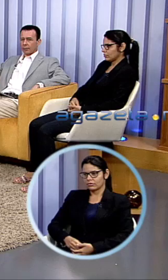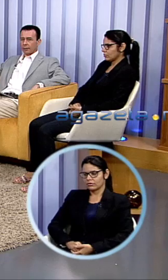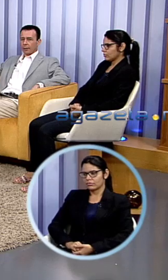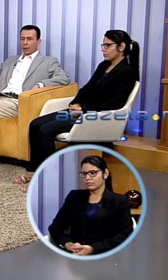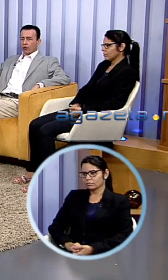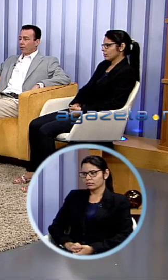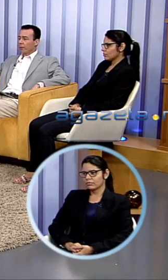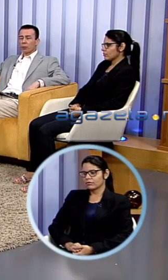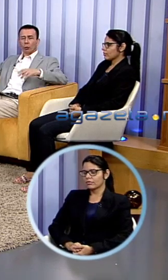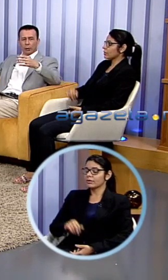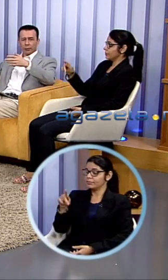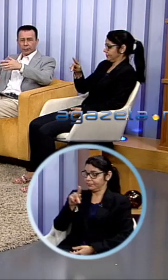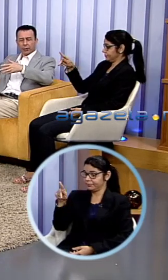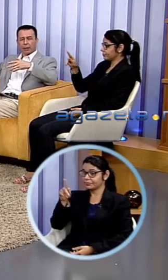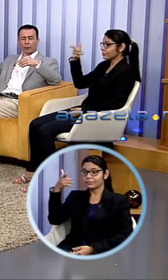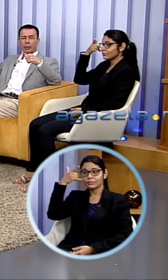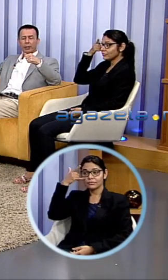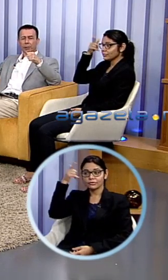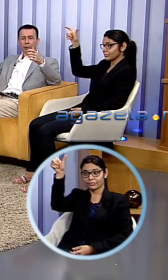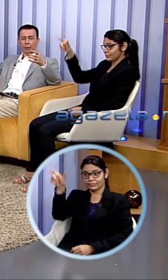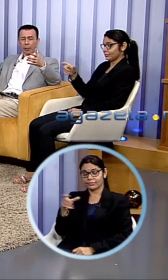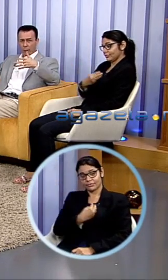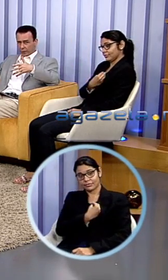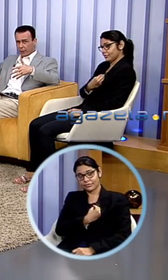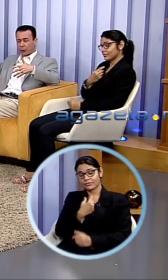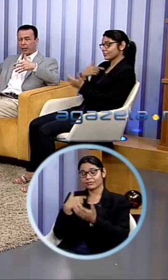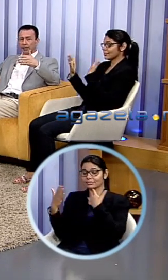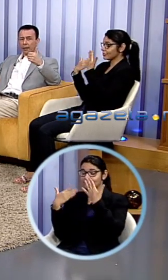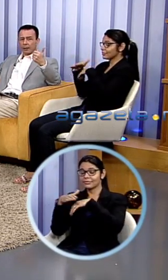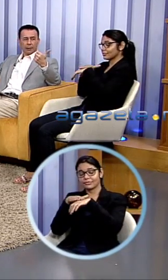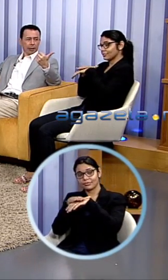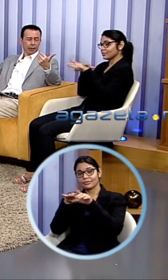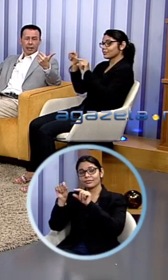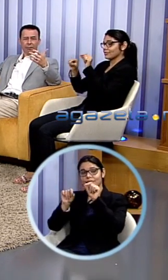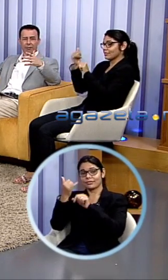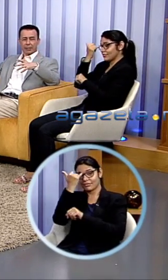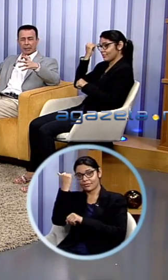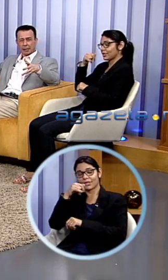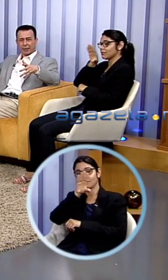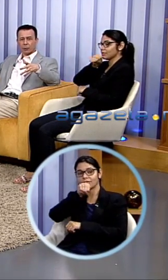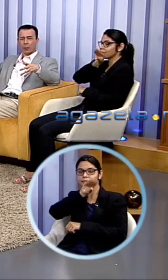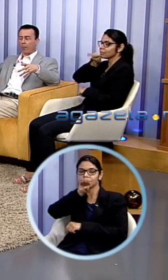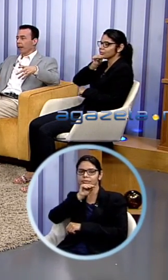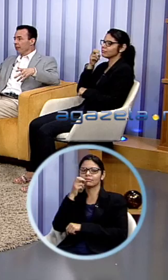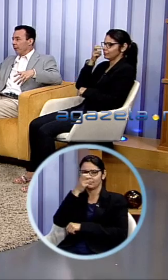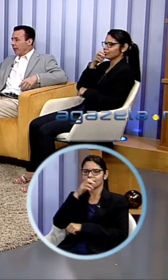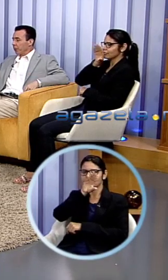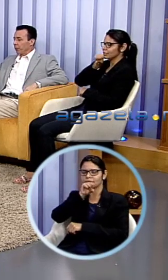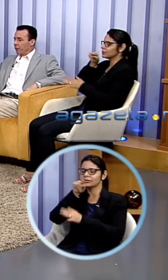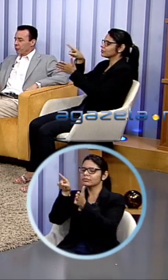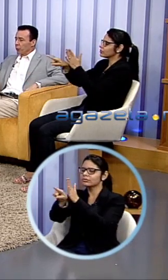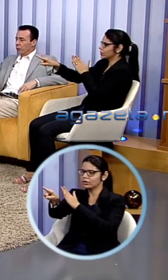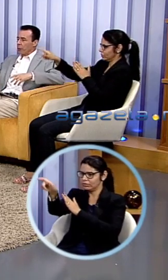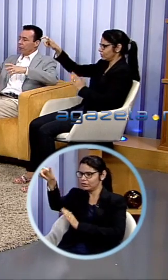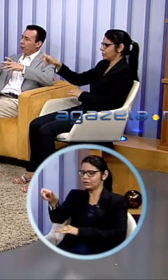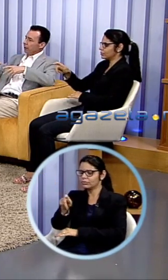lados o professor Lucas está aqui com a gente e eu quero conversar com ele e aí a nelli vai fazer aqui a tradução perguntar pro